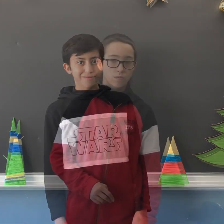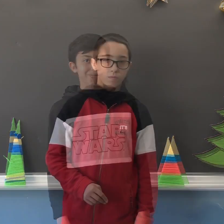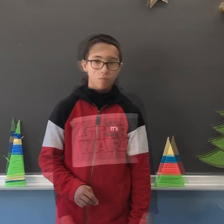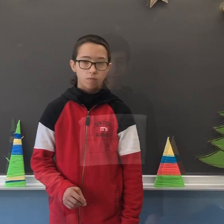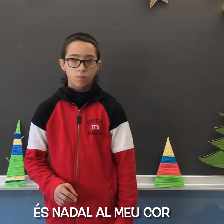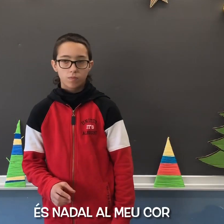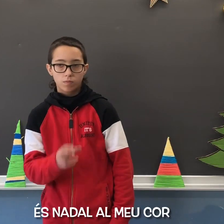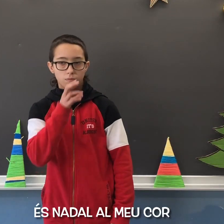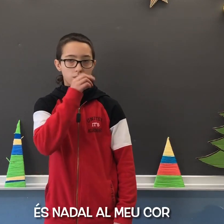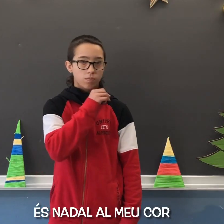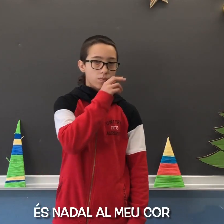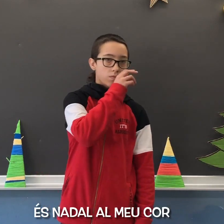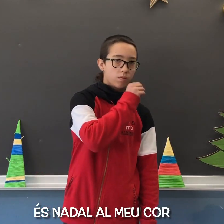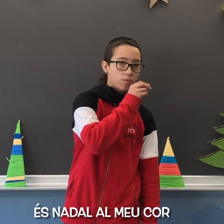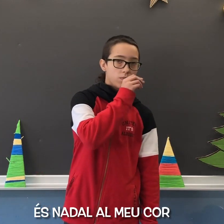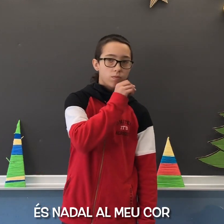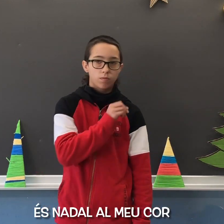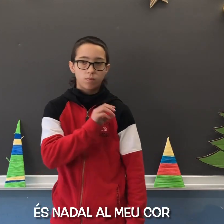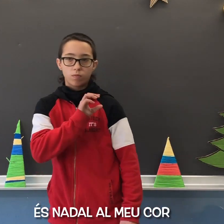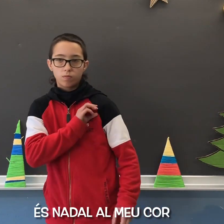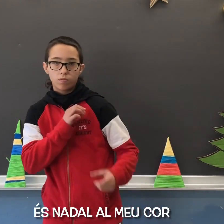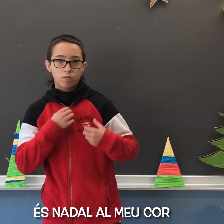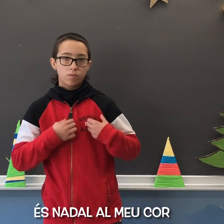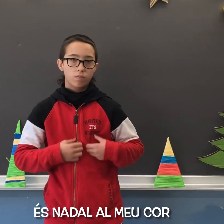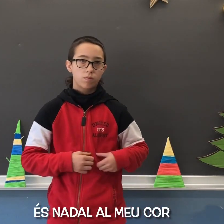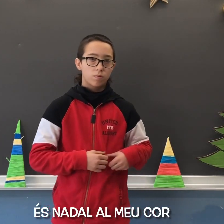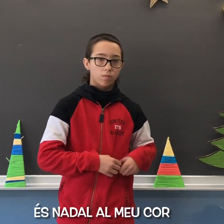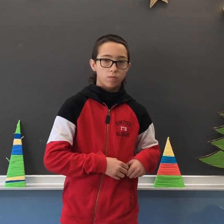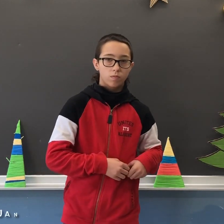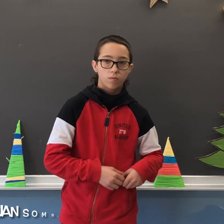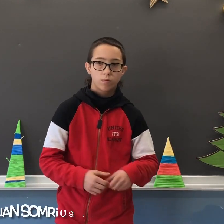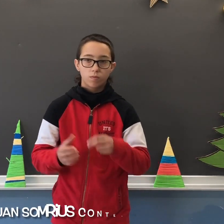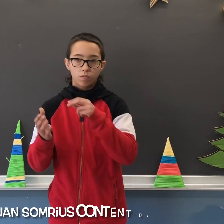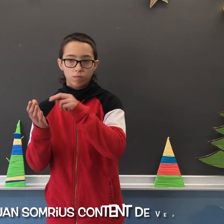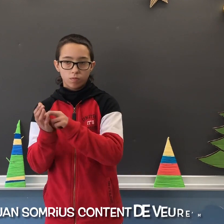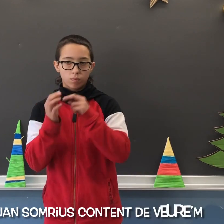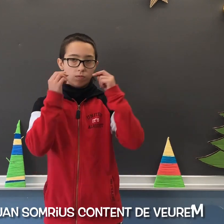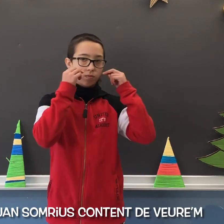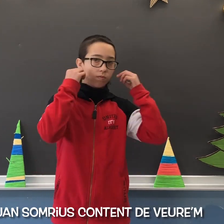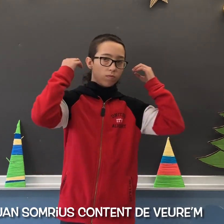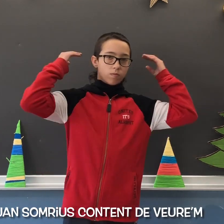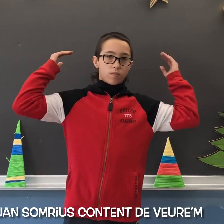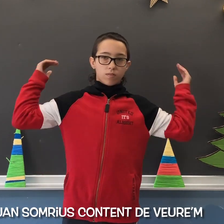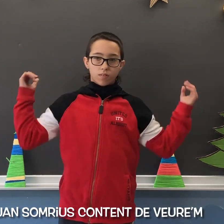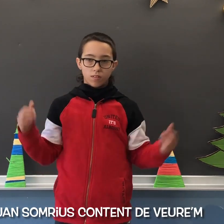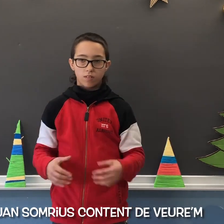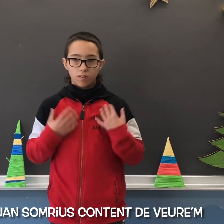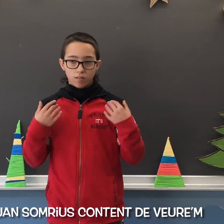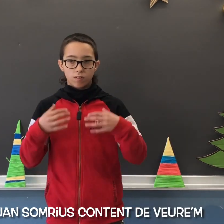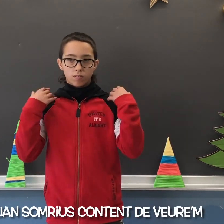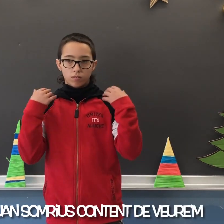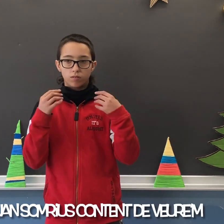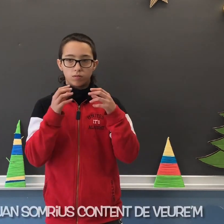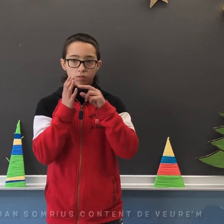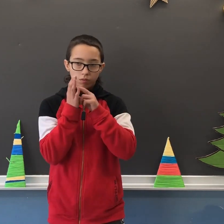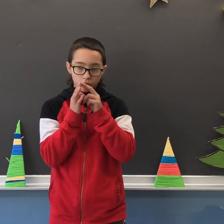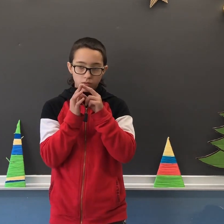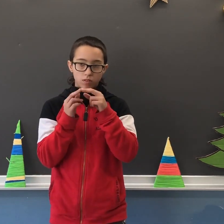és Nadal al meu cor. Quan somrius content de veure, quan